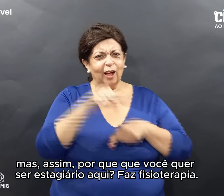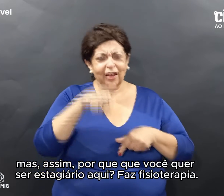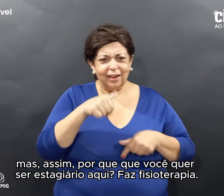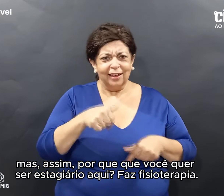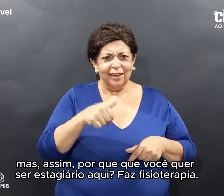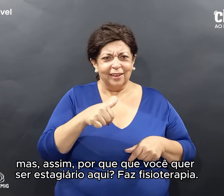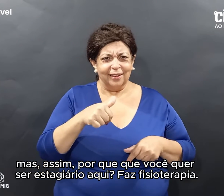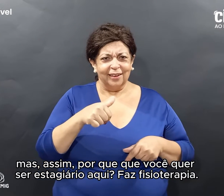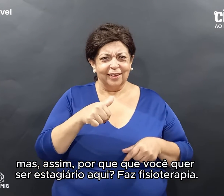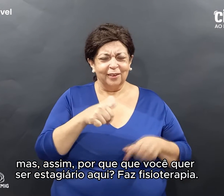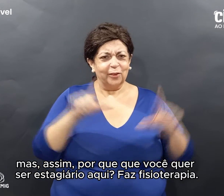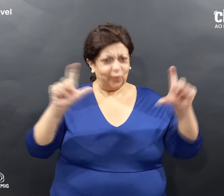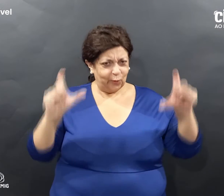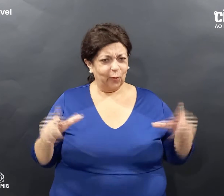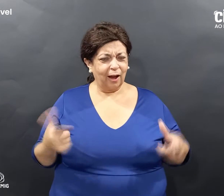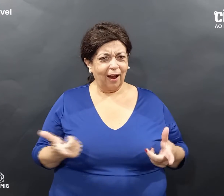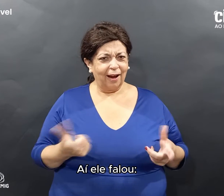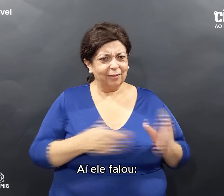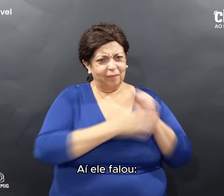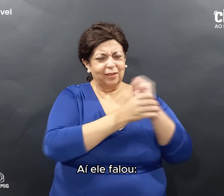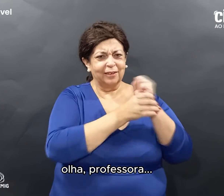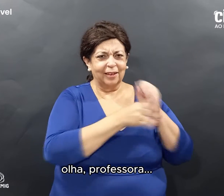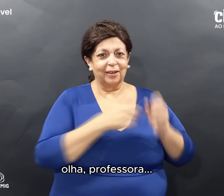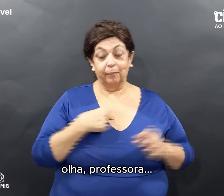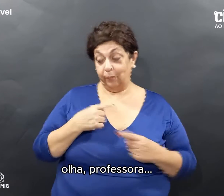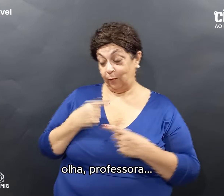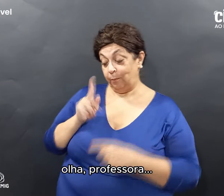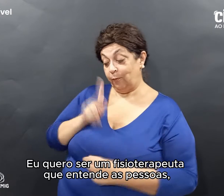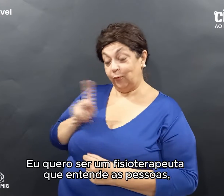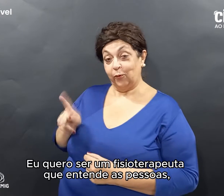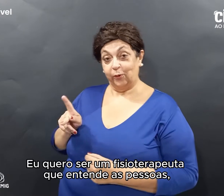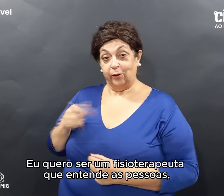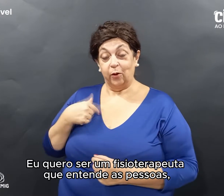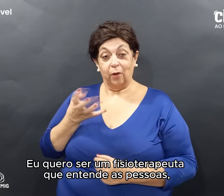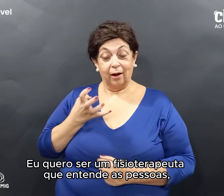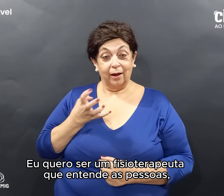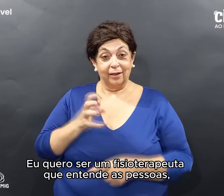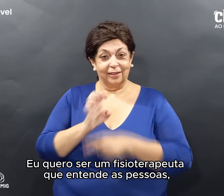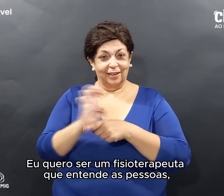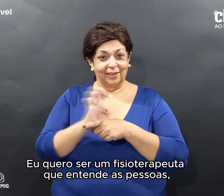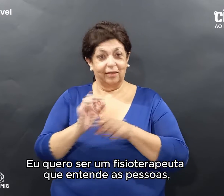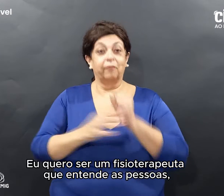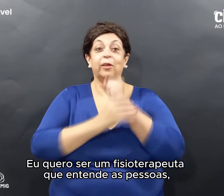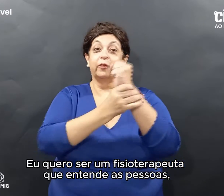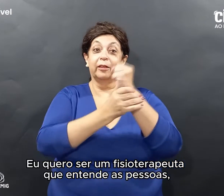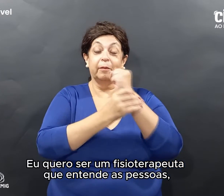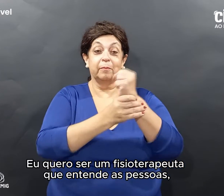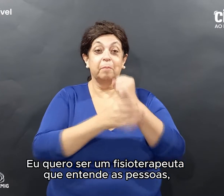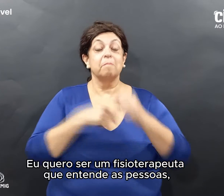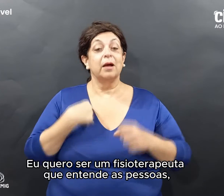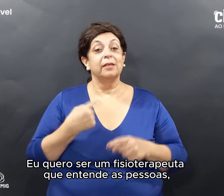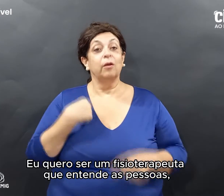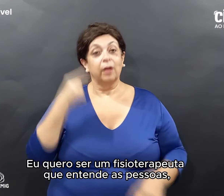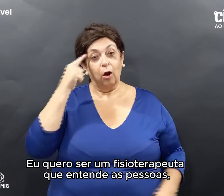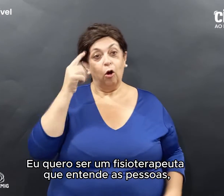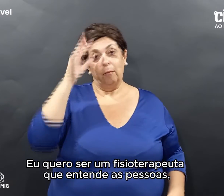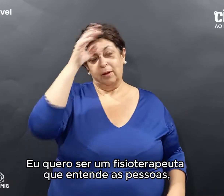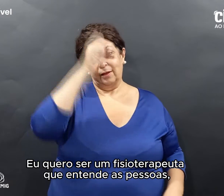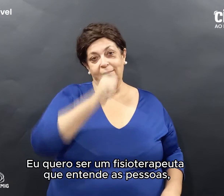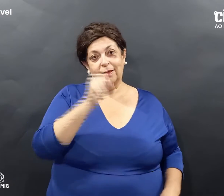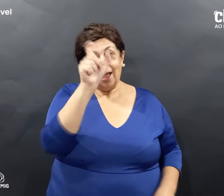aqui, né? Faz fisioterapia? Aí ele falou, olha, professora, eu quero ser um fisioterapeuta que entende